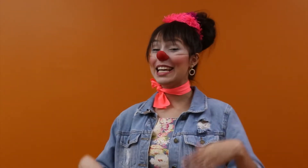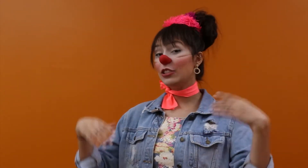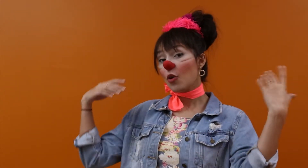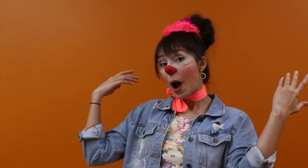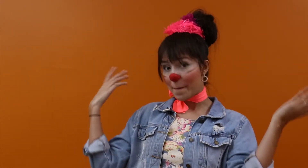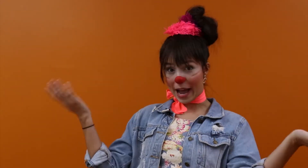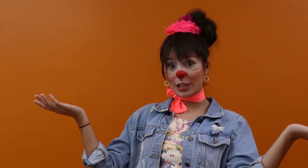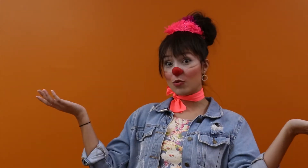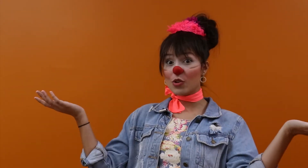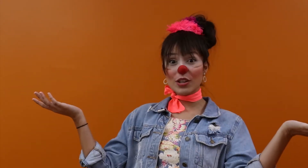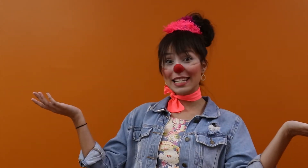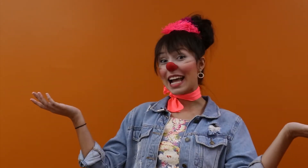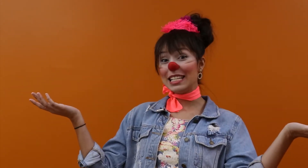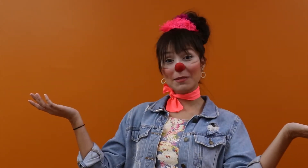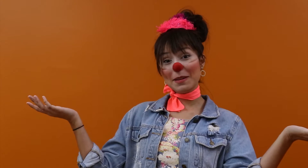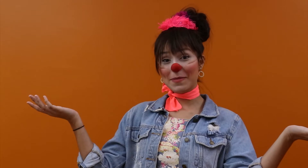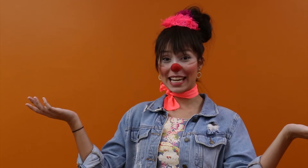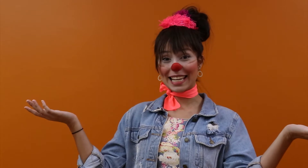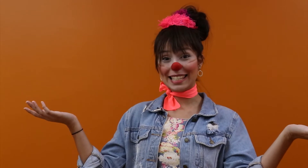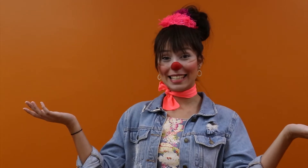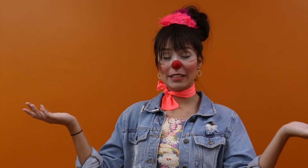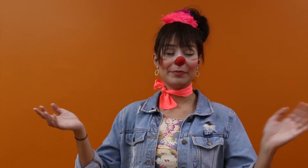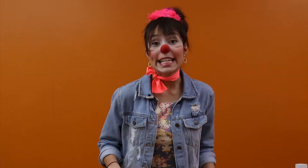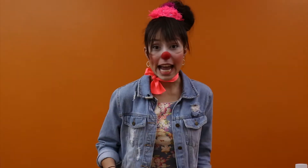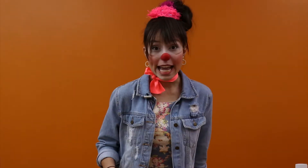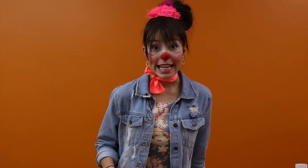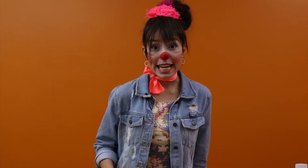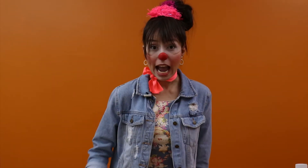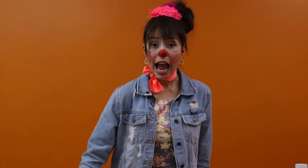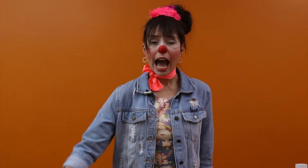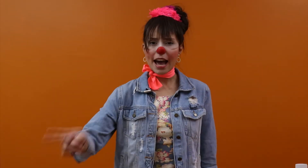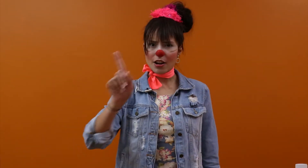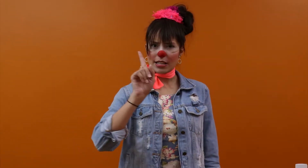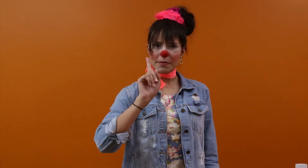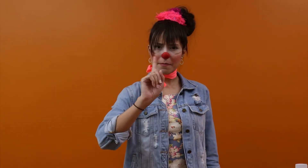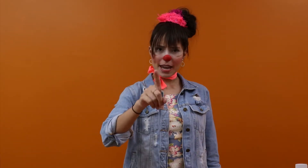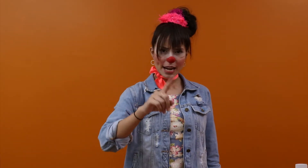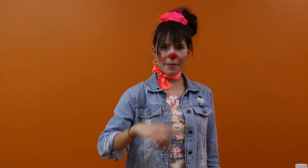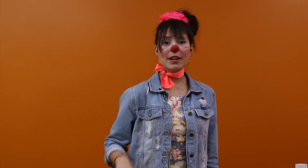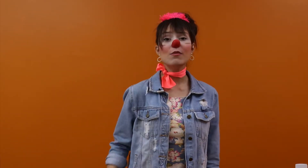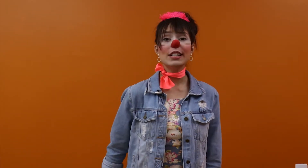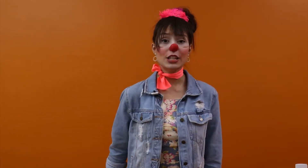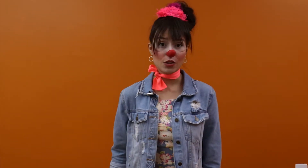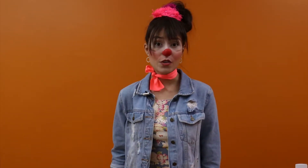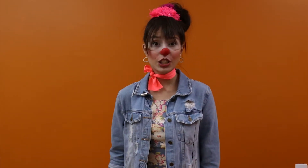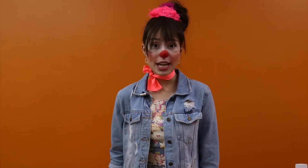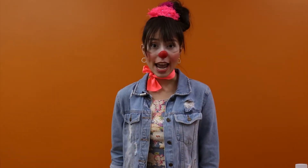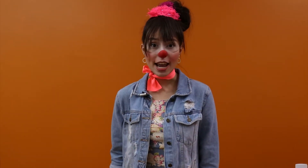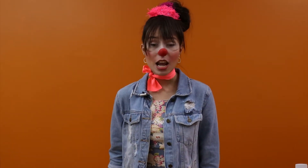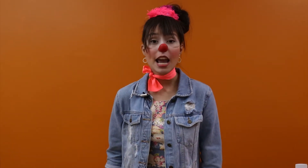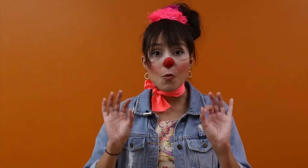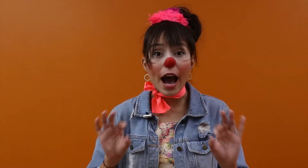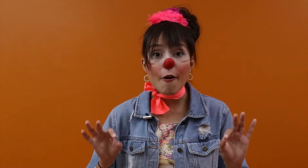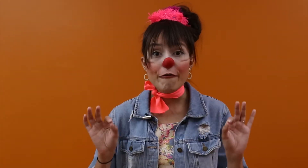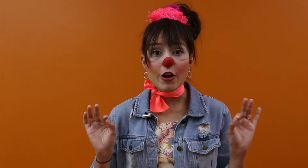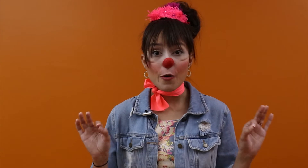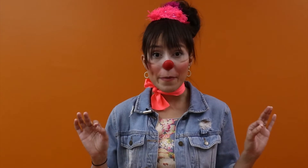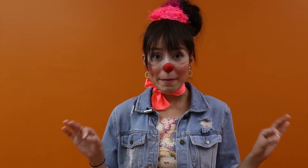começando mais o Curiosidades Bíblicas. Galerinha, a nossa primeira pergunta de hoje é: qual foi o